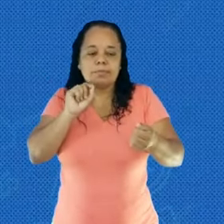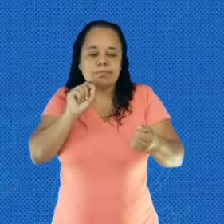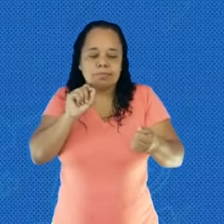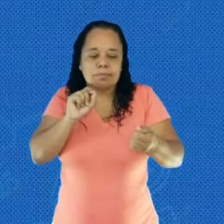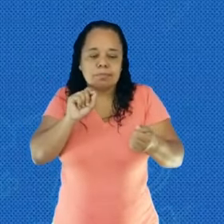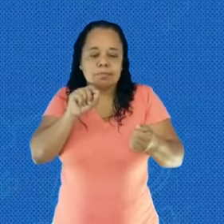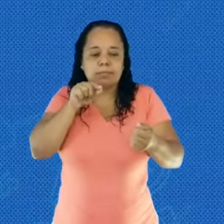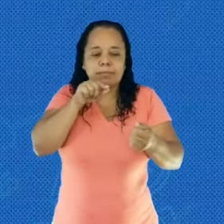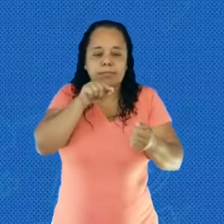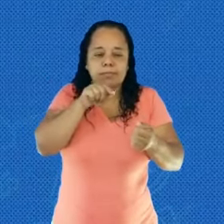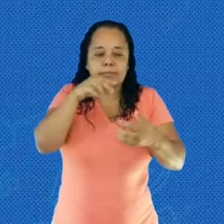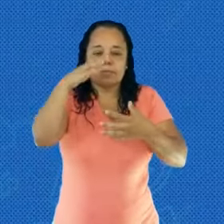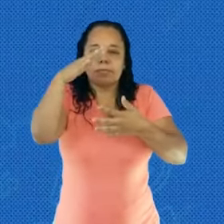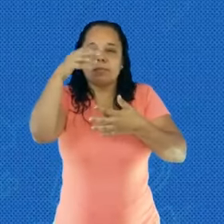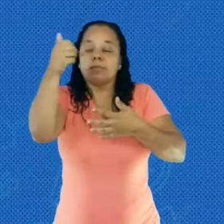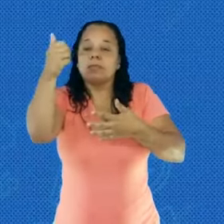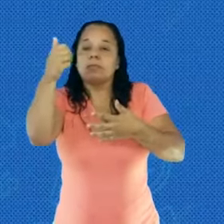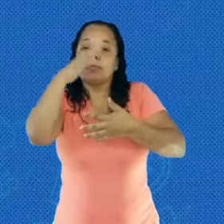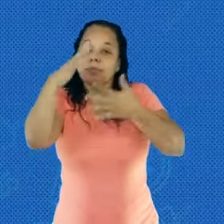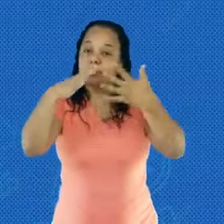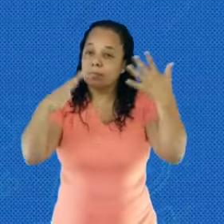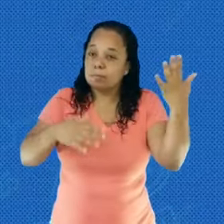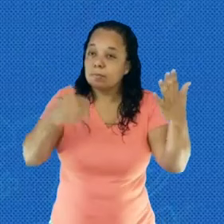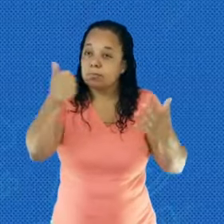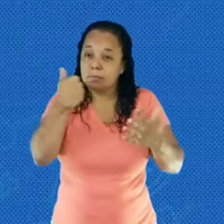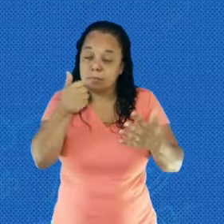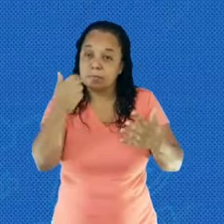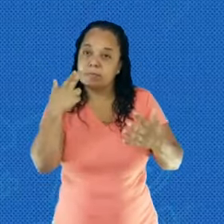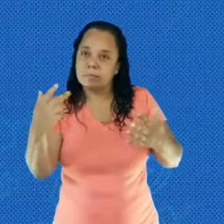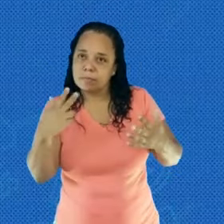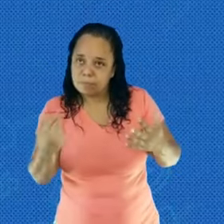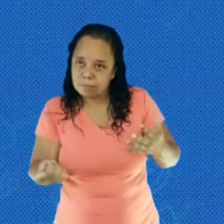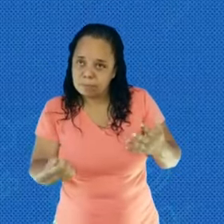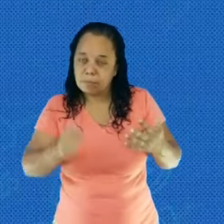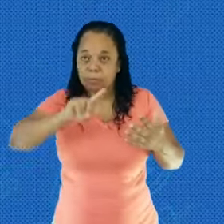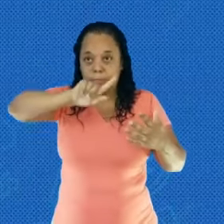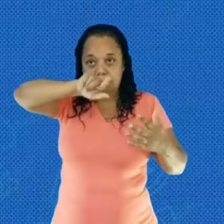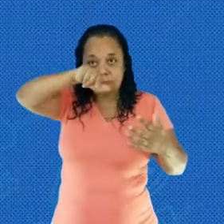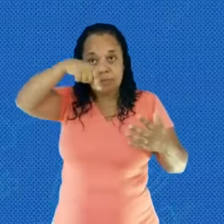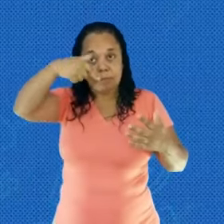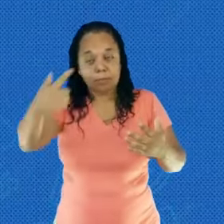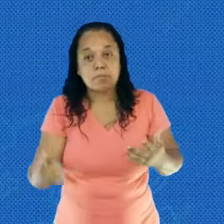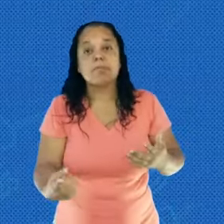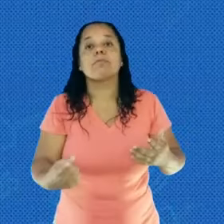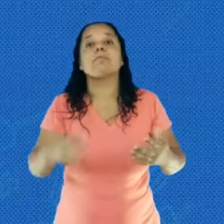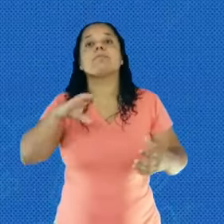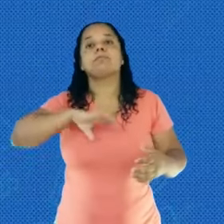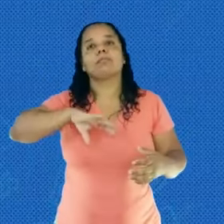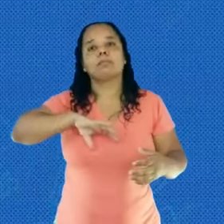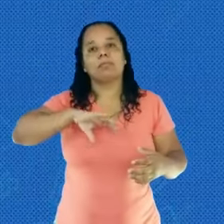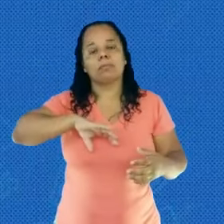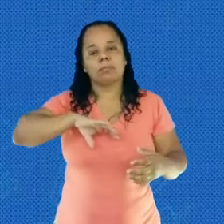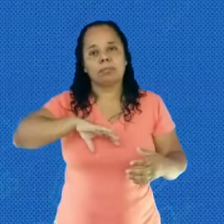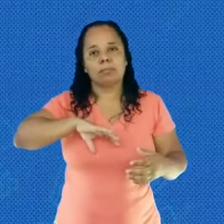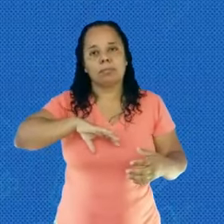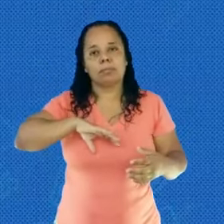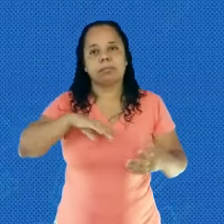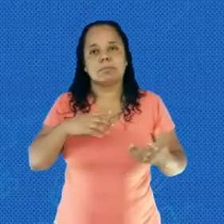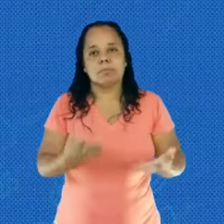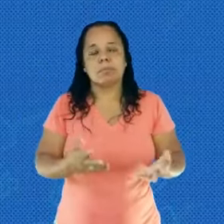Primeiro eu busquei os sinais em libras e depois eu pensei, né, na sua segunda língua. Por